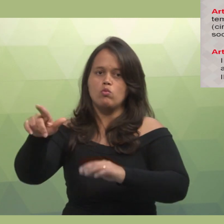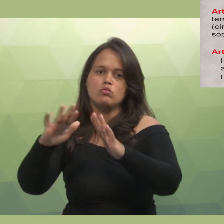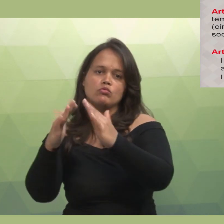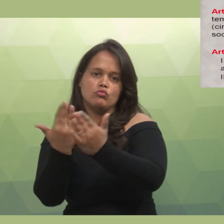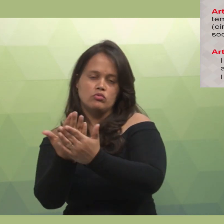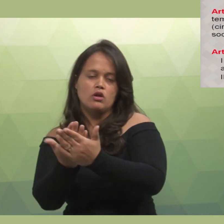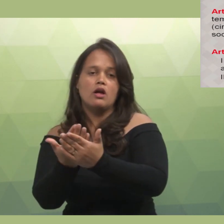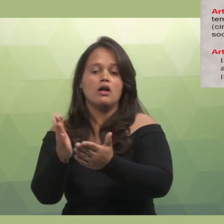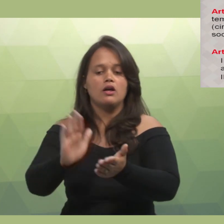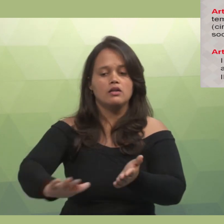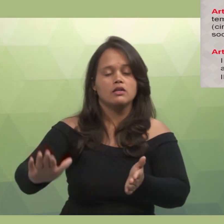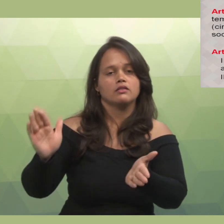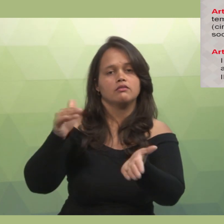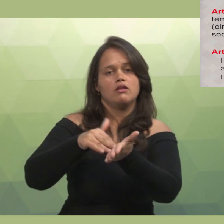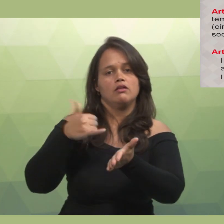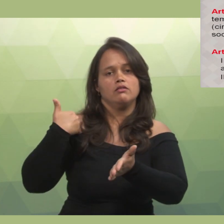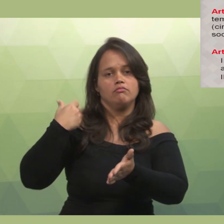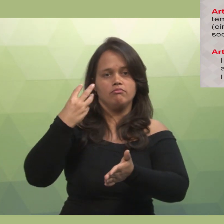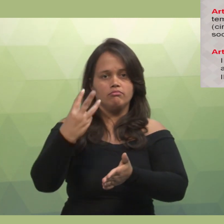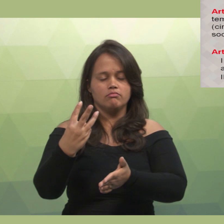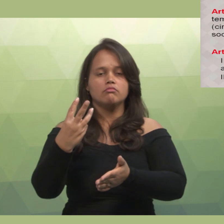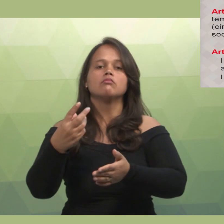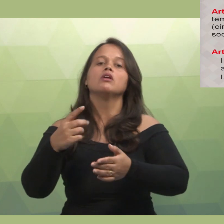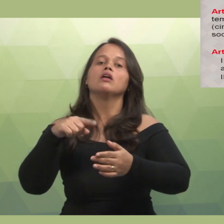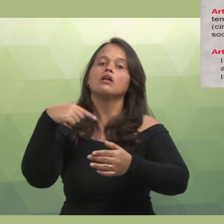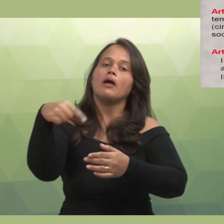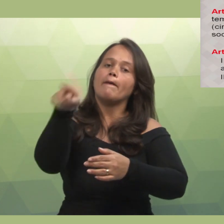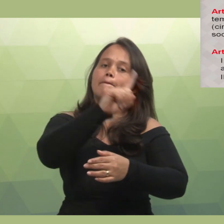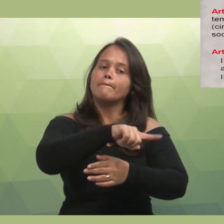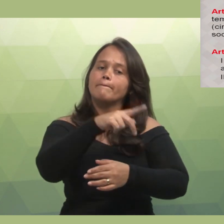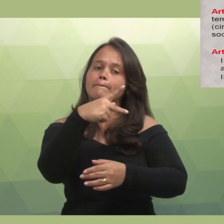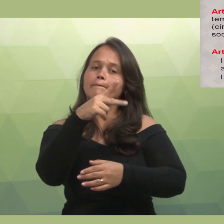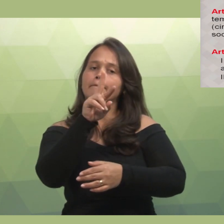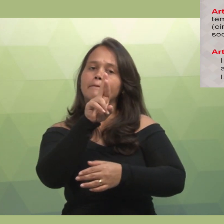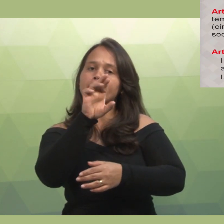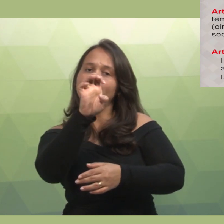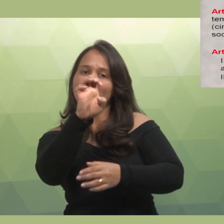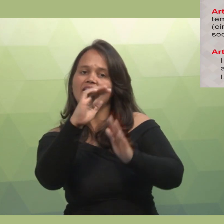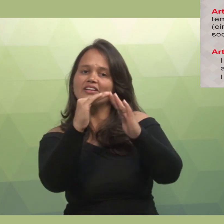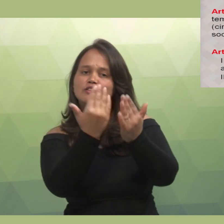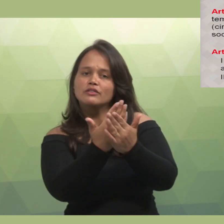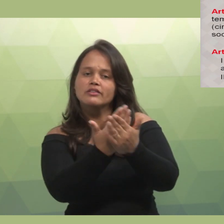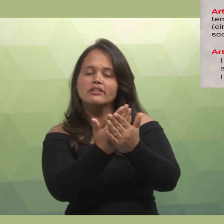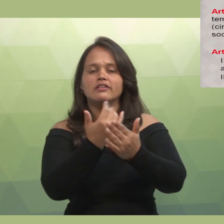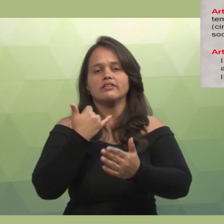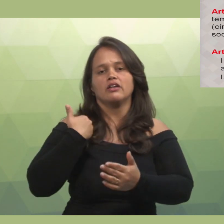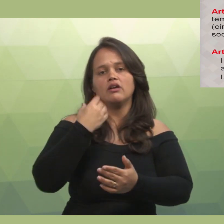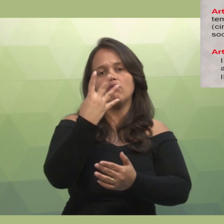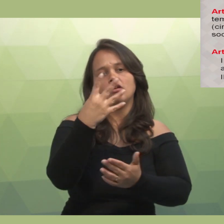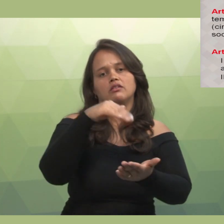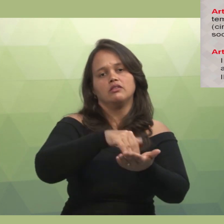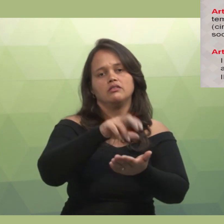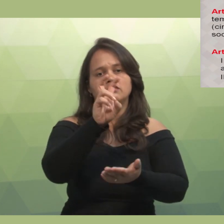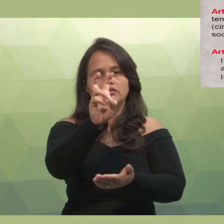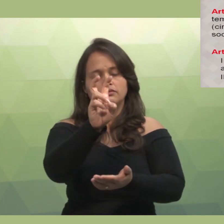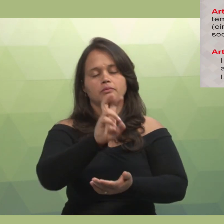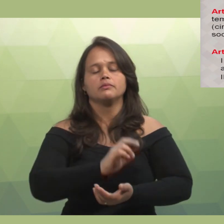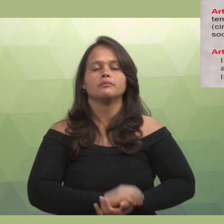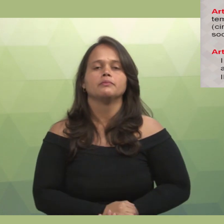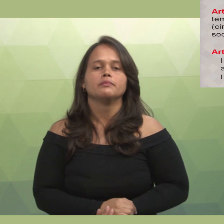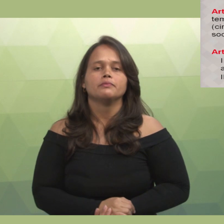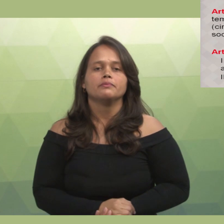equivalentes para crianças de até 3 anos de idade e em pré-escolas para as crianças de 4 a 5 anos de